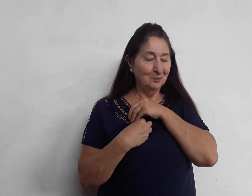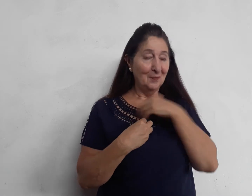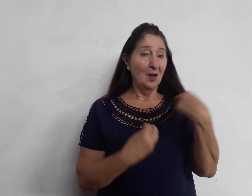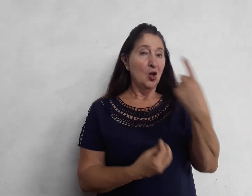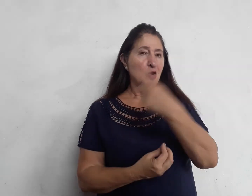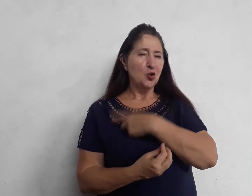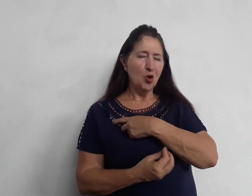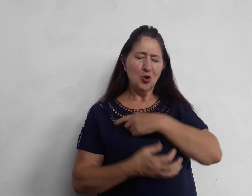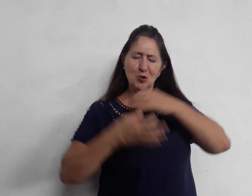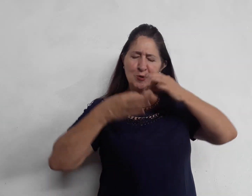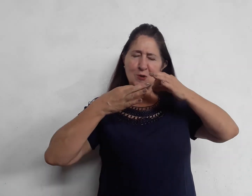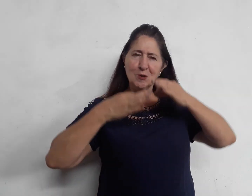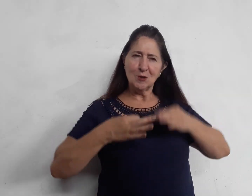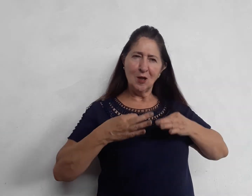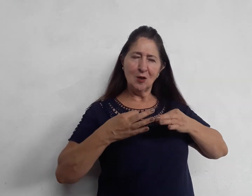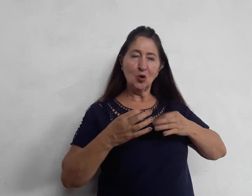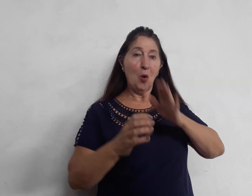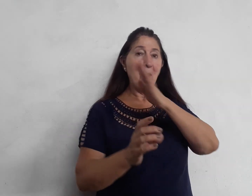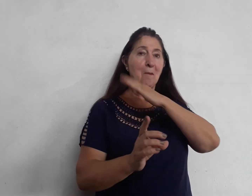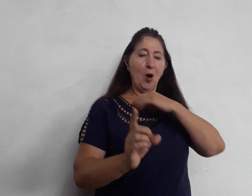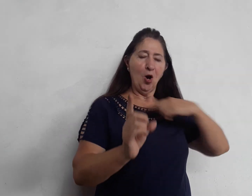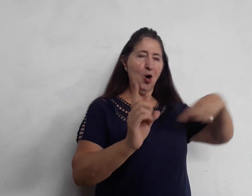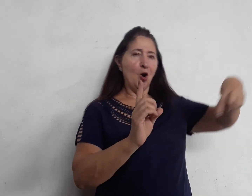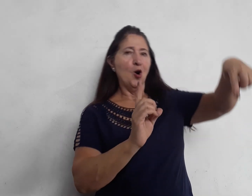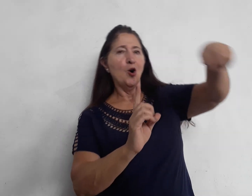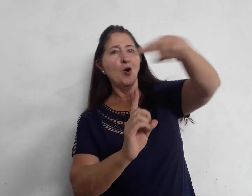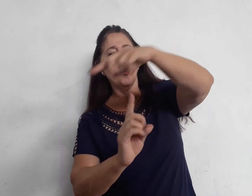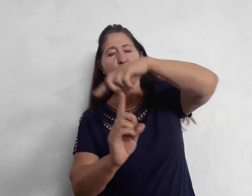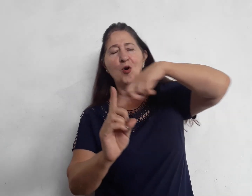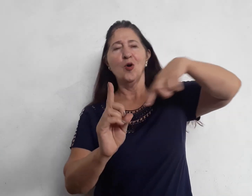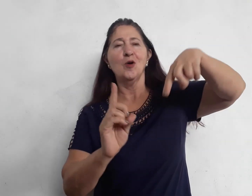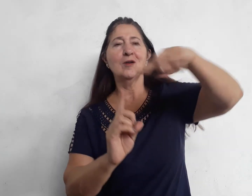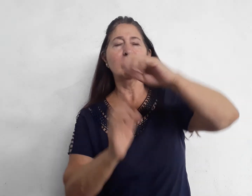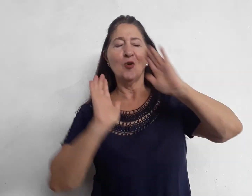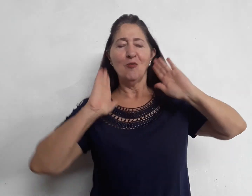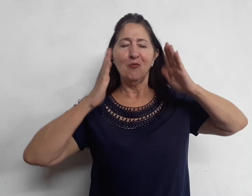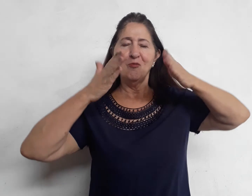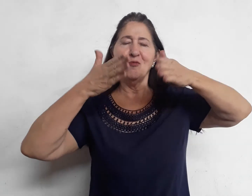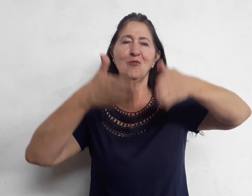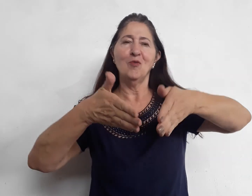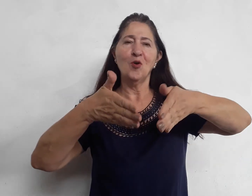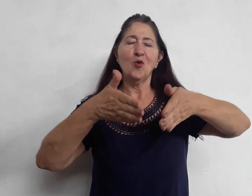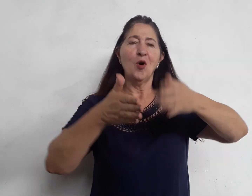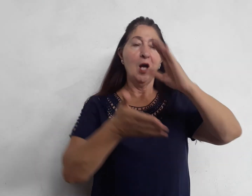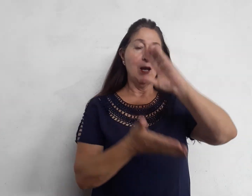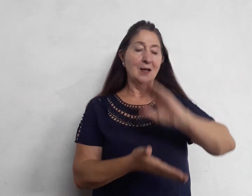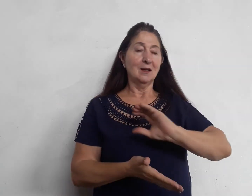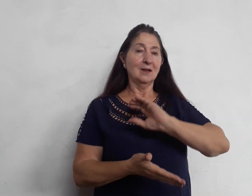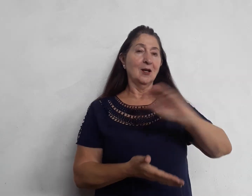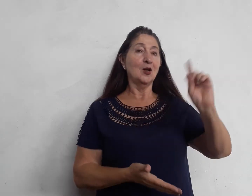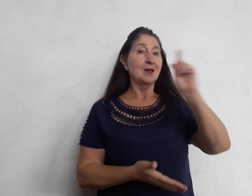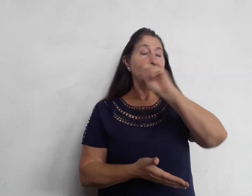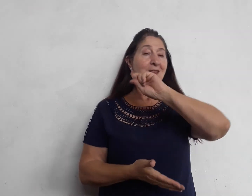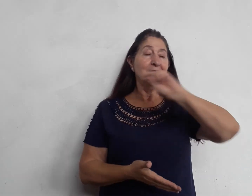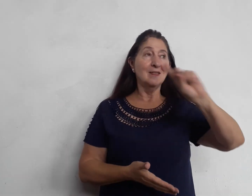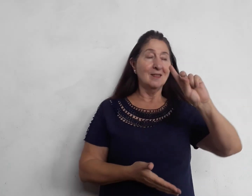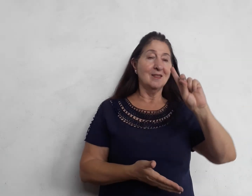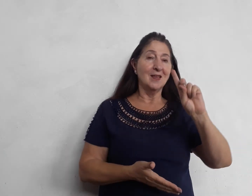cercados por um contexto de morte, o cristão acredita na vida, não duvida da vida, da plenitude da vida,